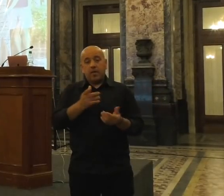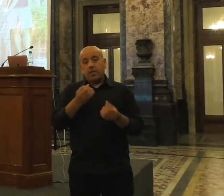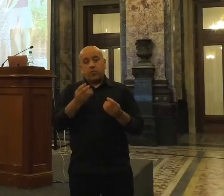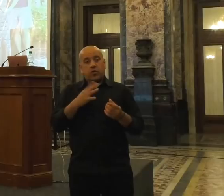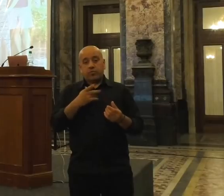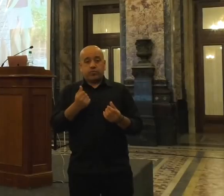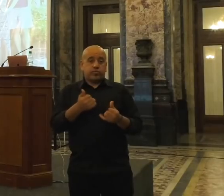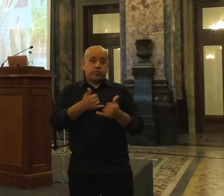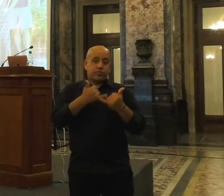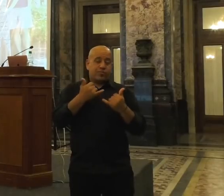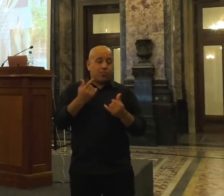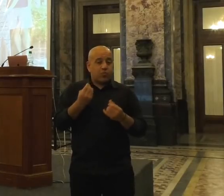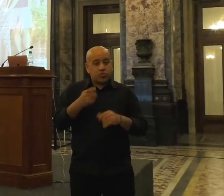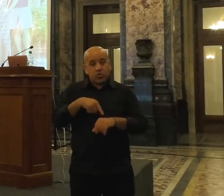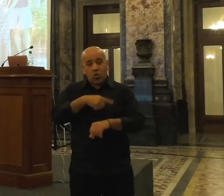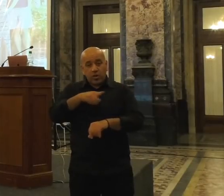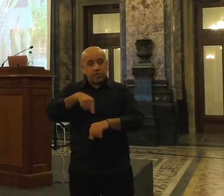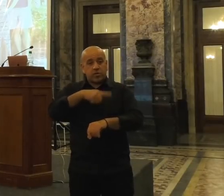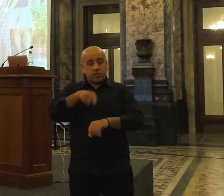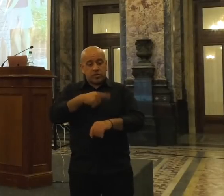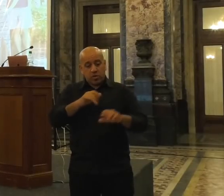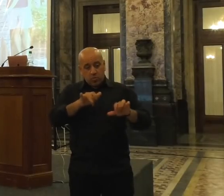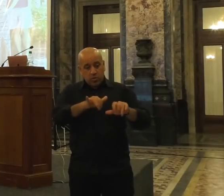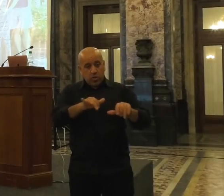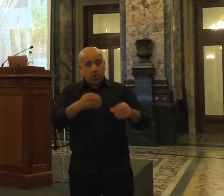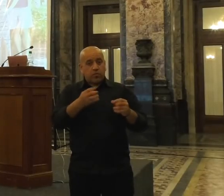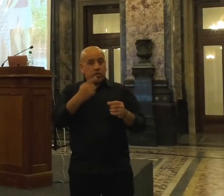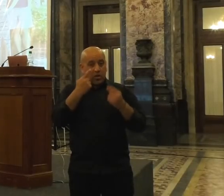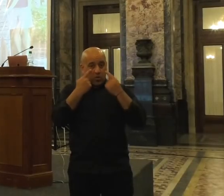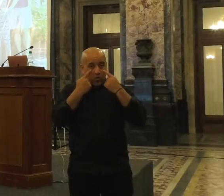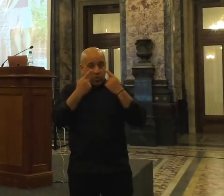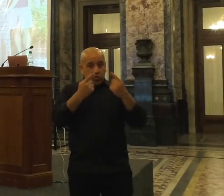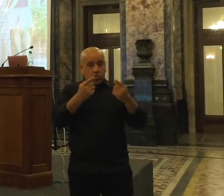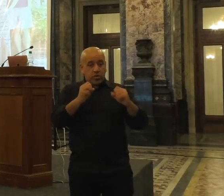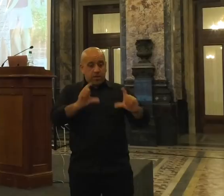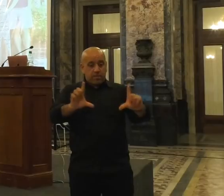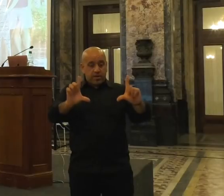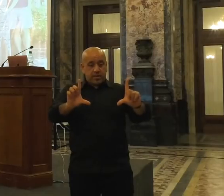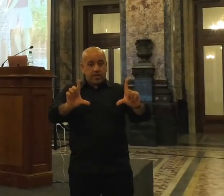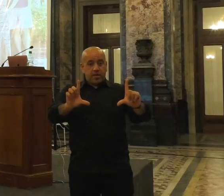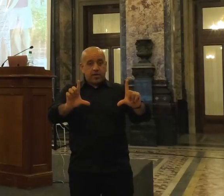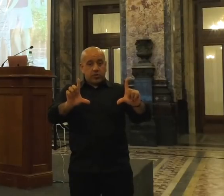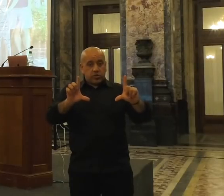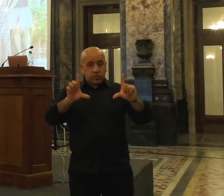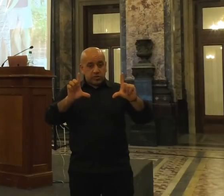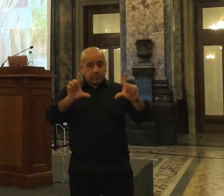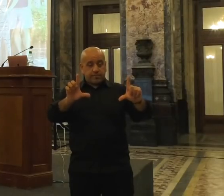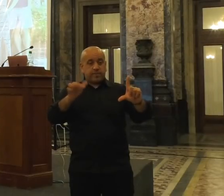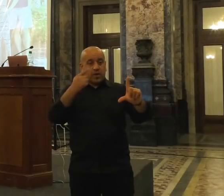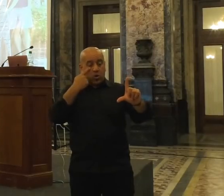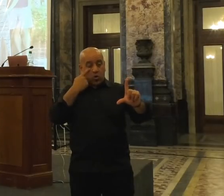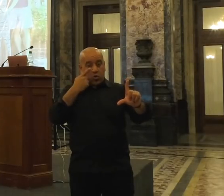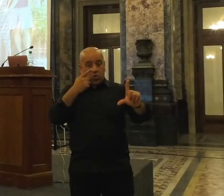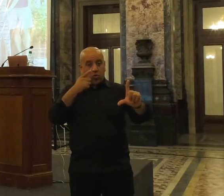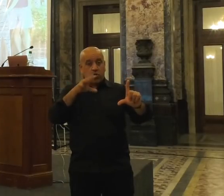con las computadoras, porque el ojo cree que la imagen está más cerca de lo que está. Entonces se está enfocando de una forma